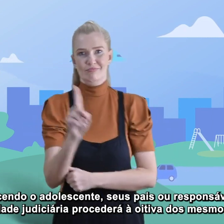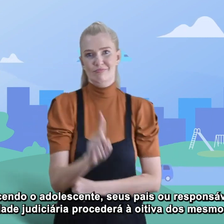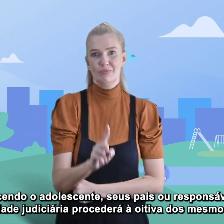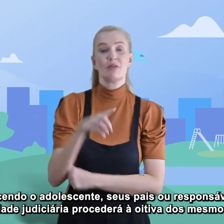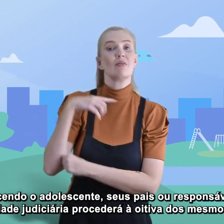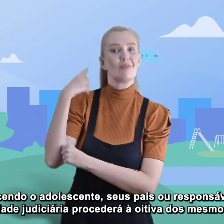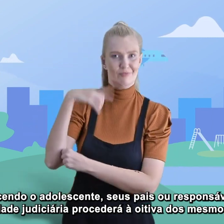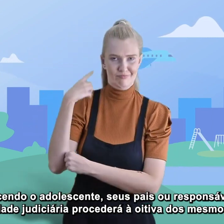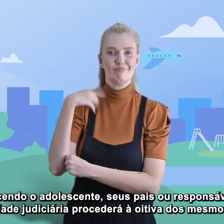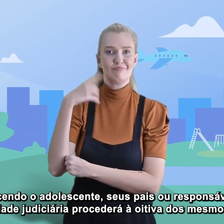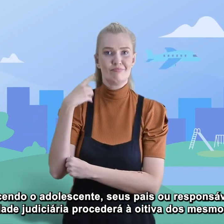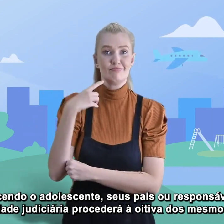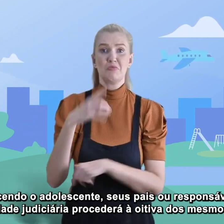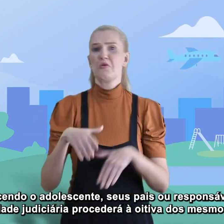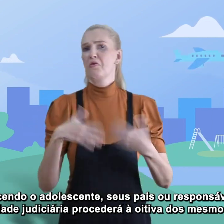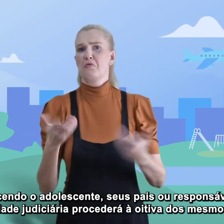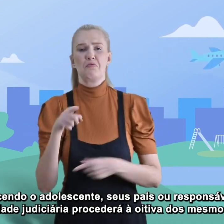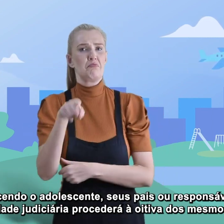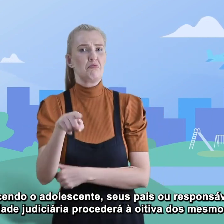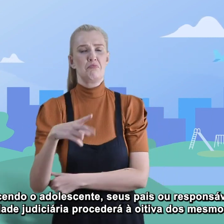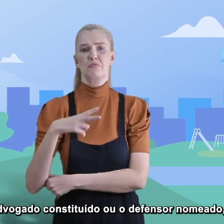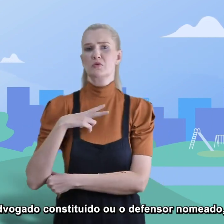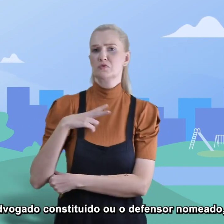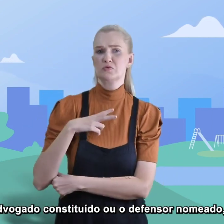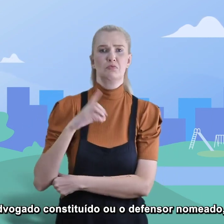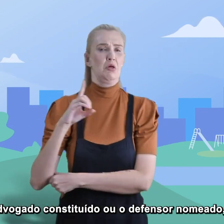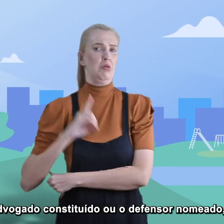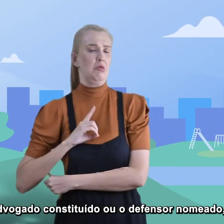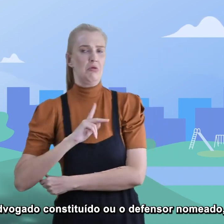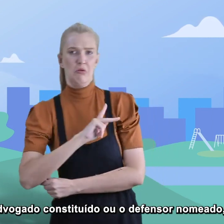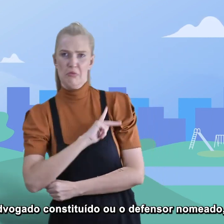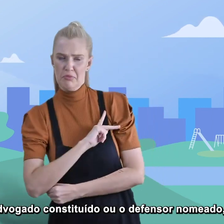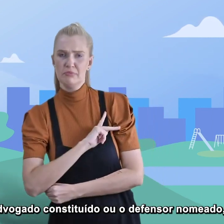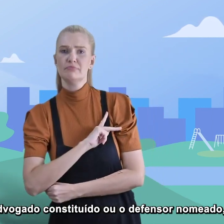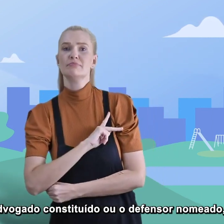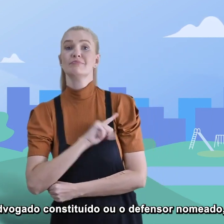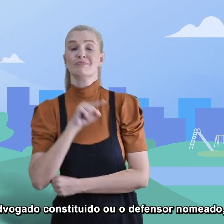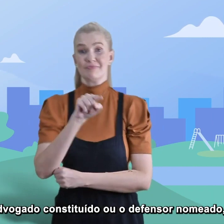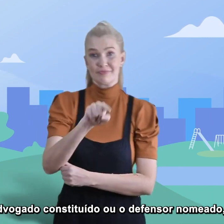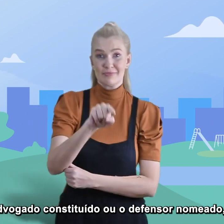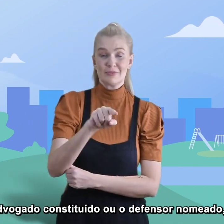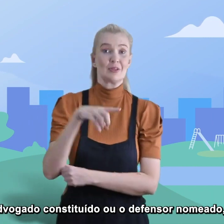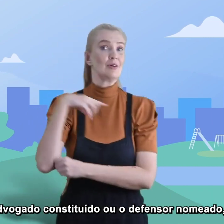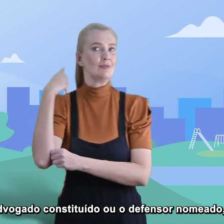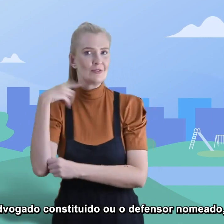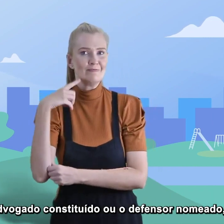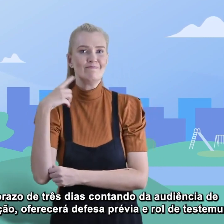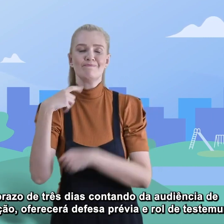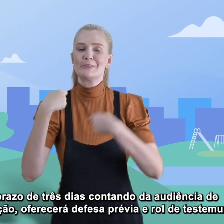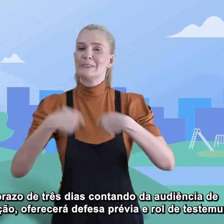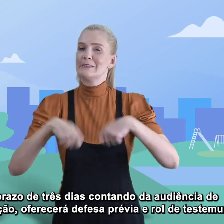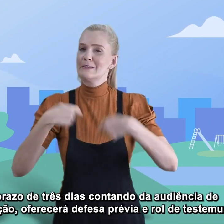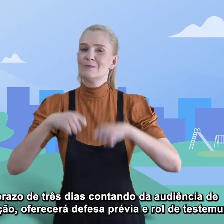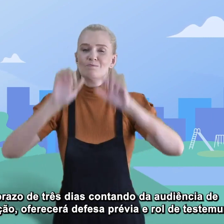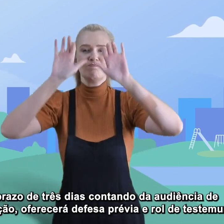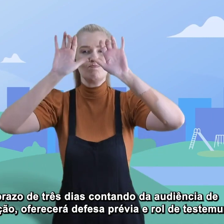judiciária procederá à oitiva dos mesmos e o advogado constituído ou o defensor nomeado, no prazo de